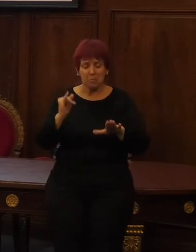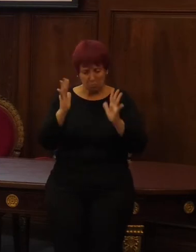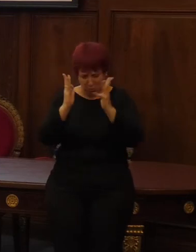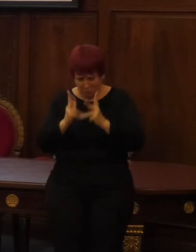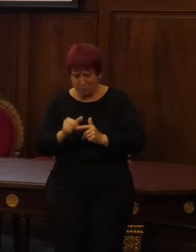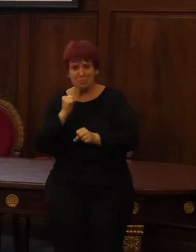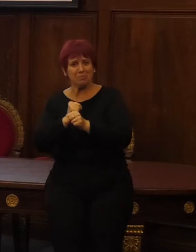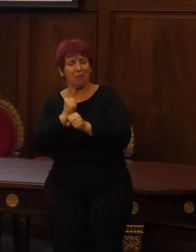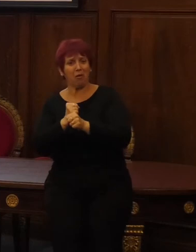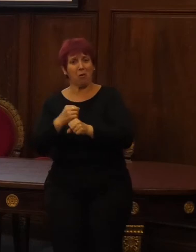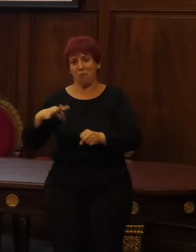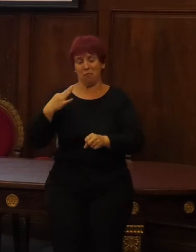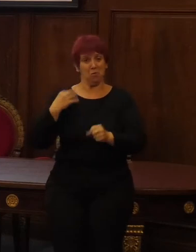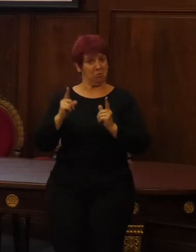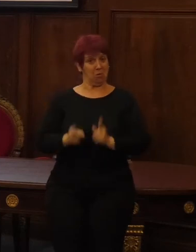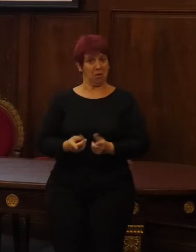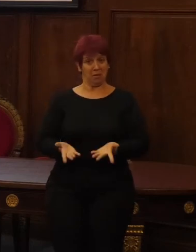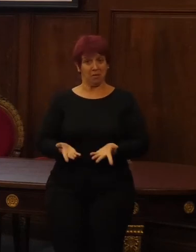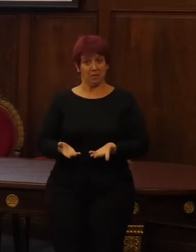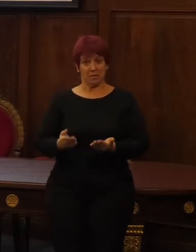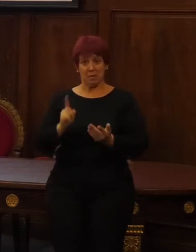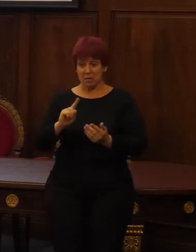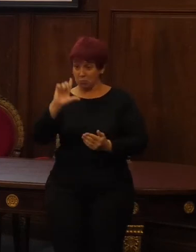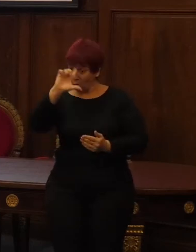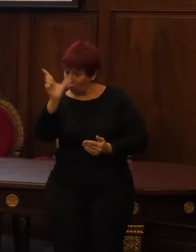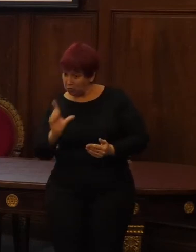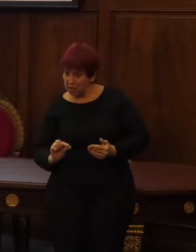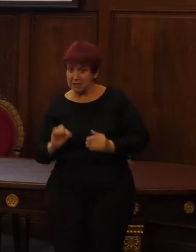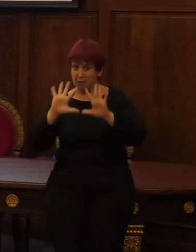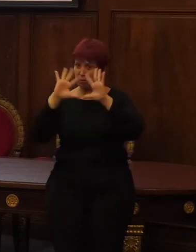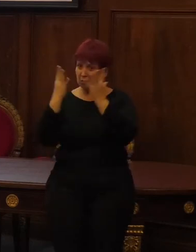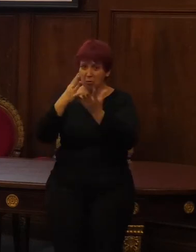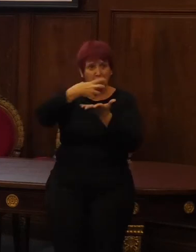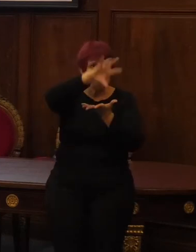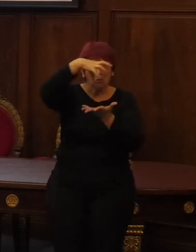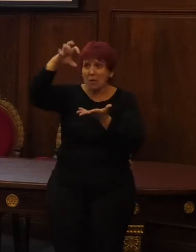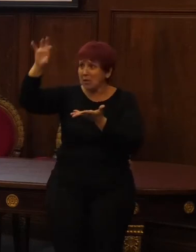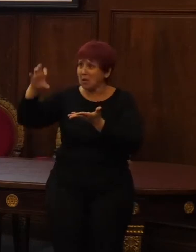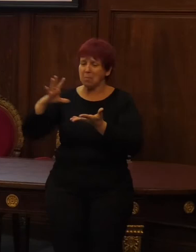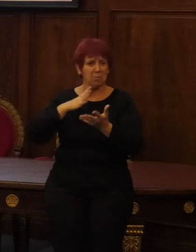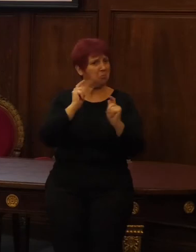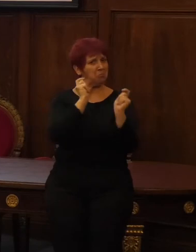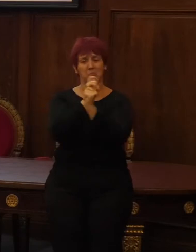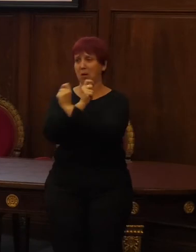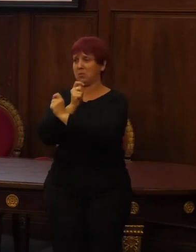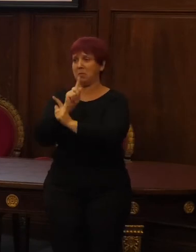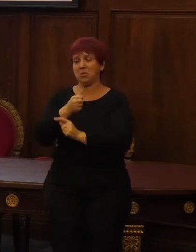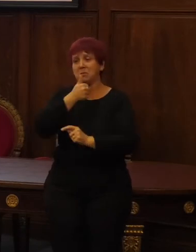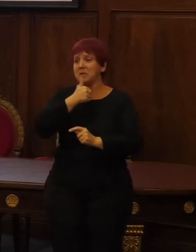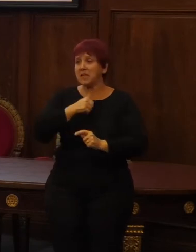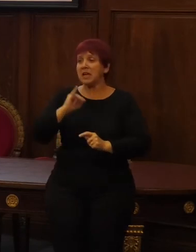organización del trabajo y de la vida. El continente y la región experimenta cambios